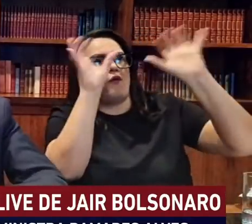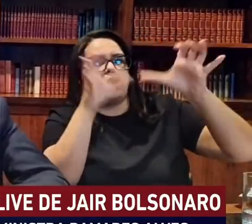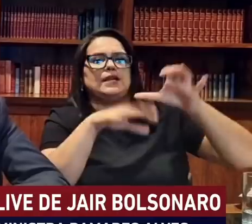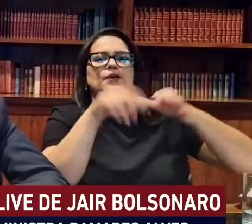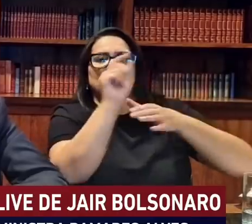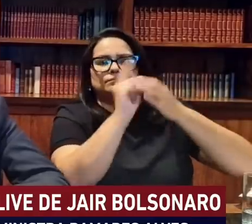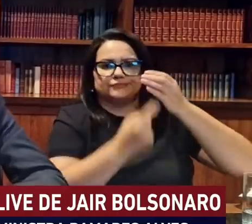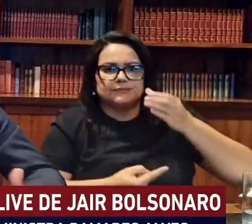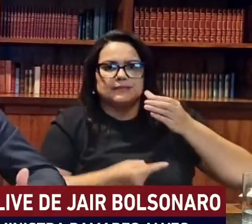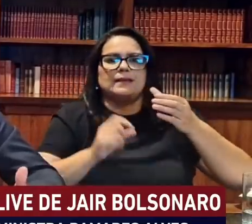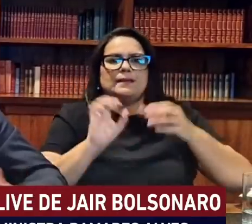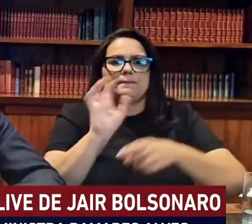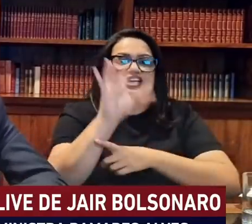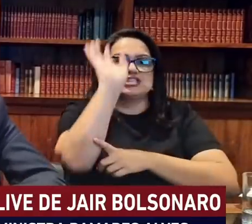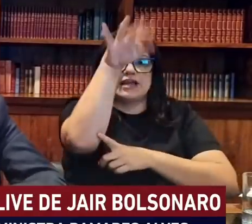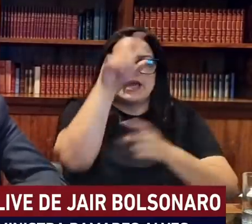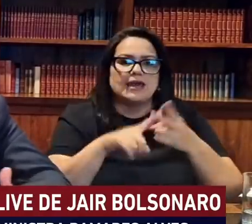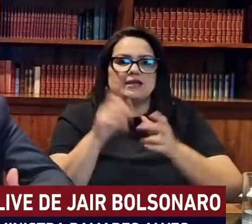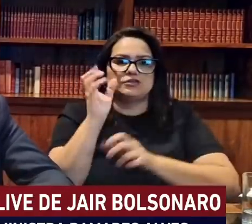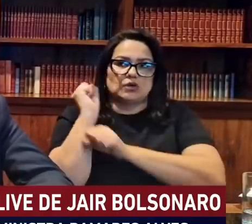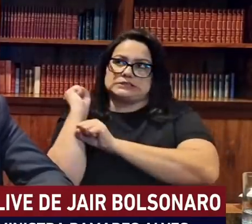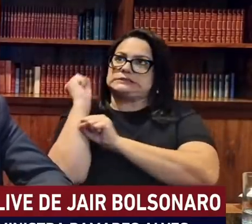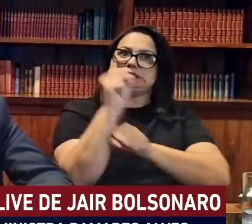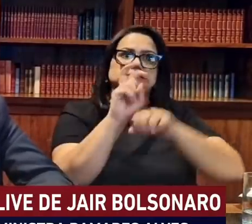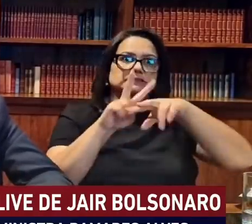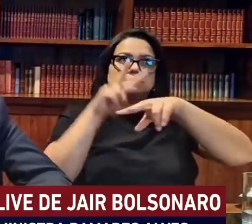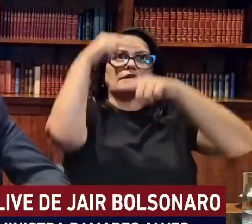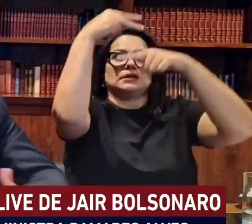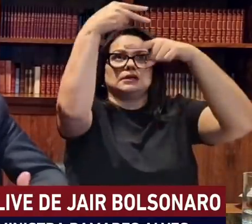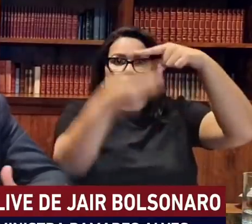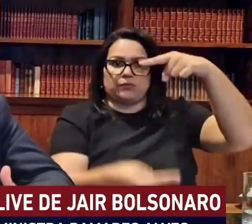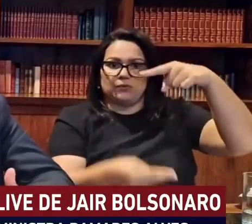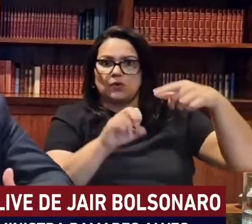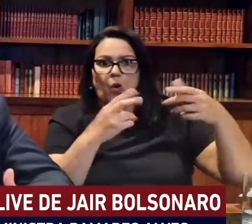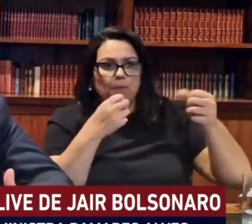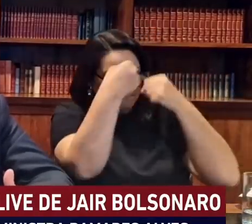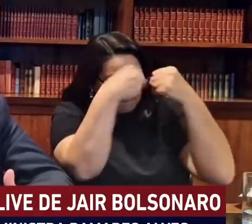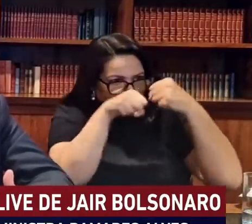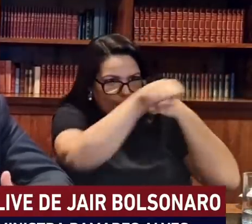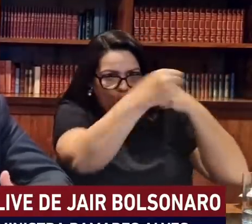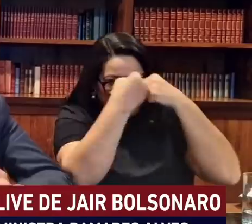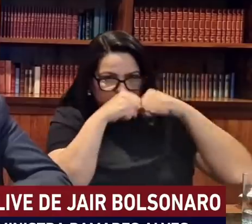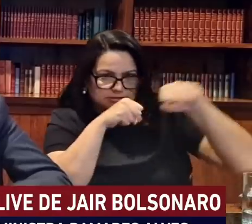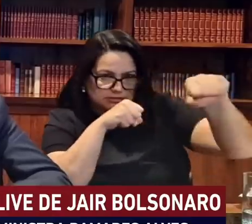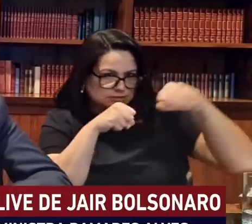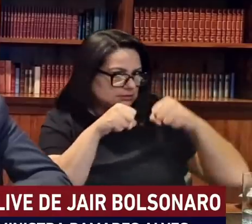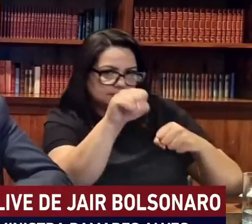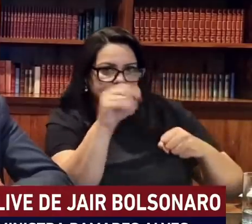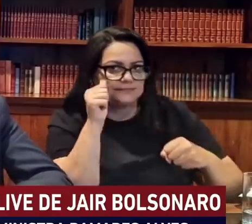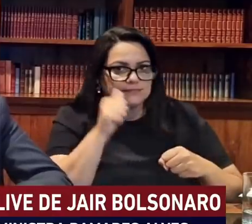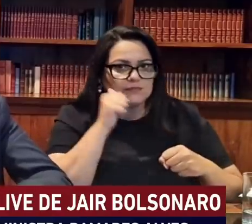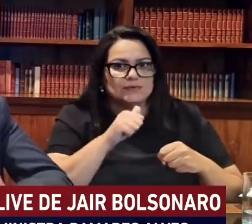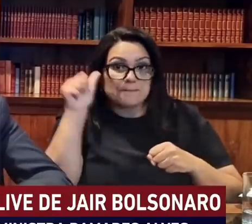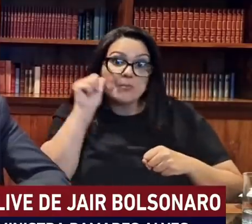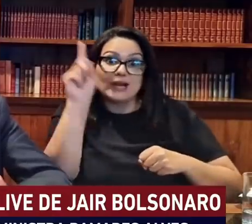basquete, salto em altura, salto em distância, né? Até mesmo boxe. Se ela for lutar com uma pessoa